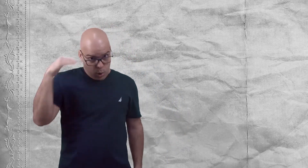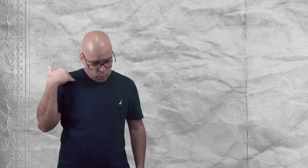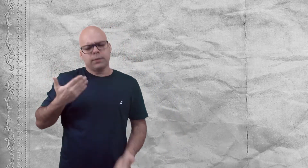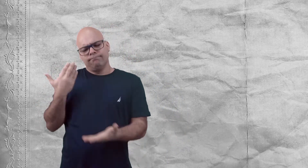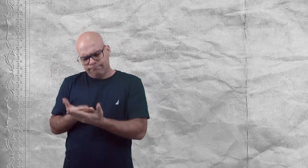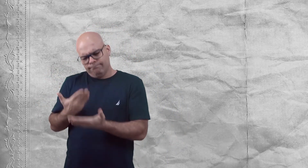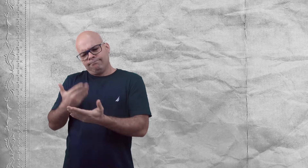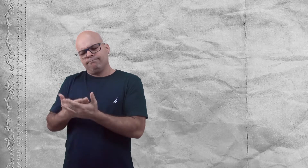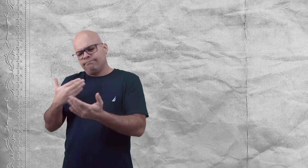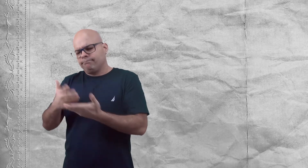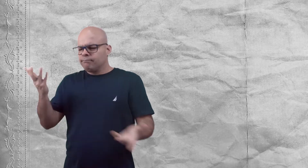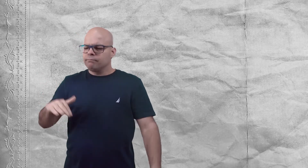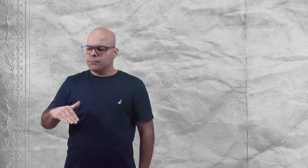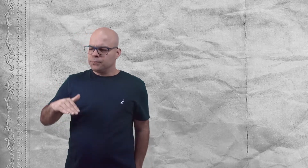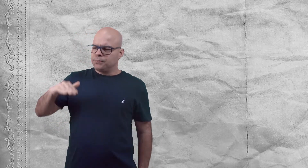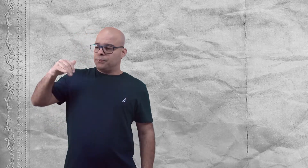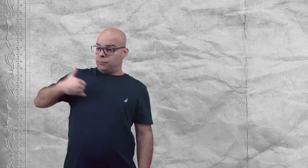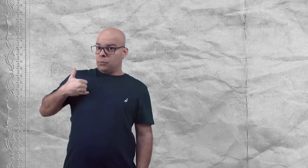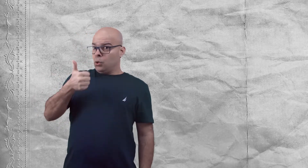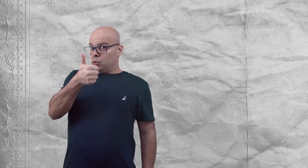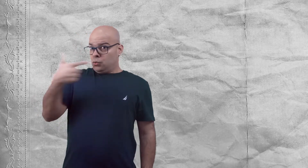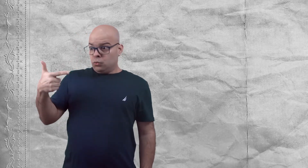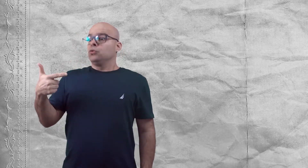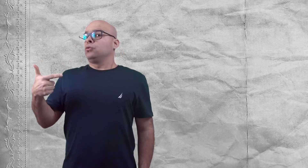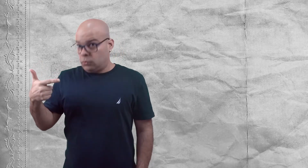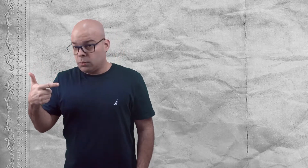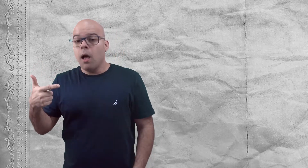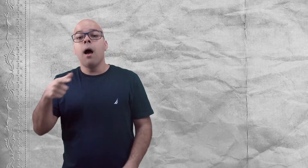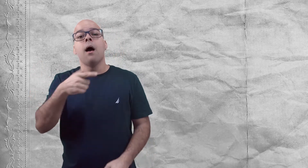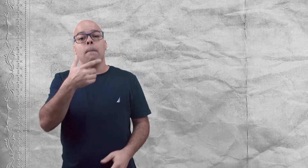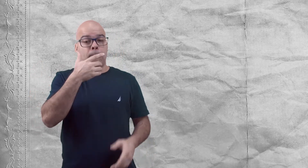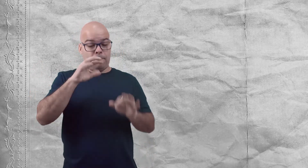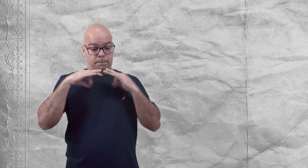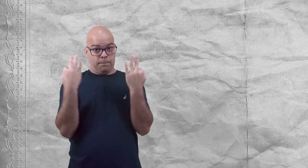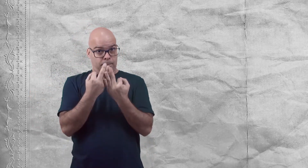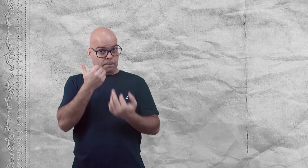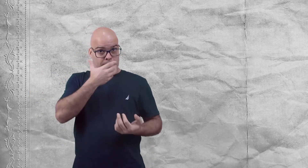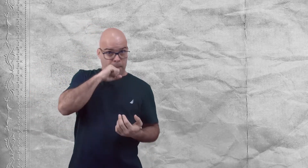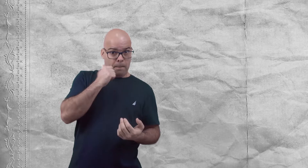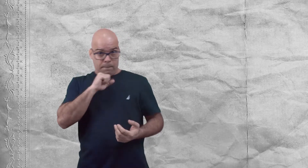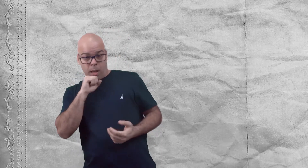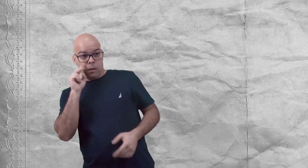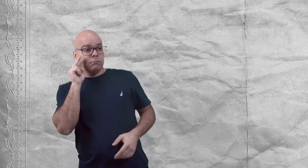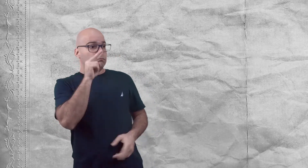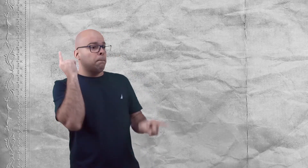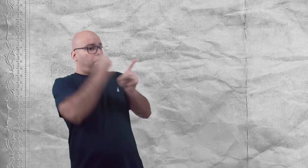Louise fez, continuou estudando. Quando completou 12 anos de idade, a sua família encontrou uma